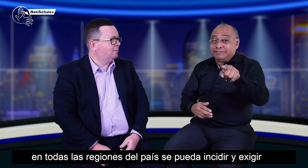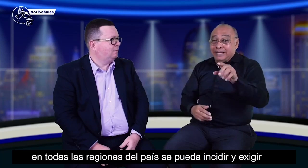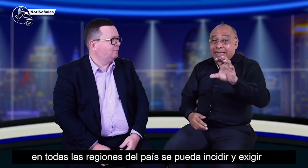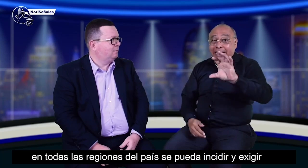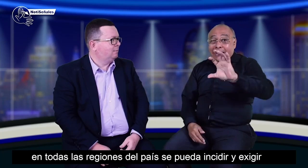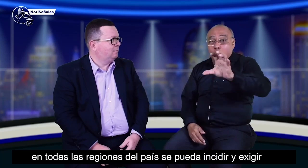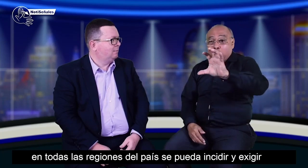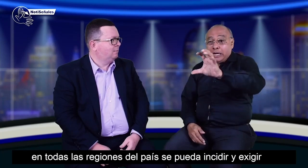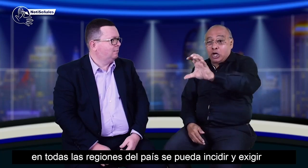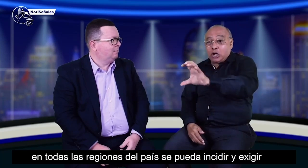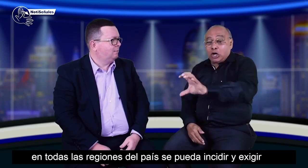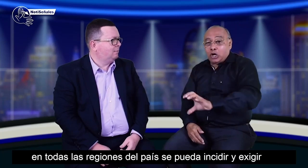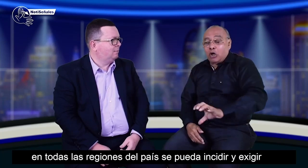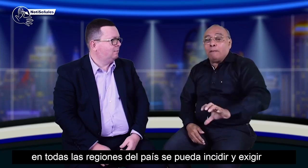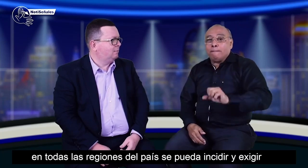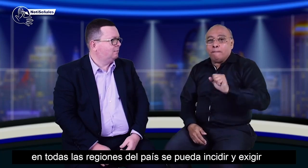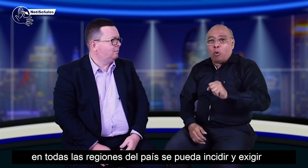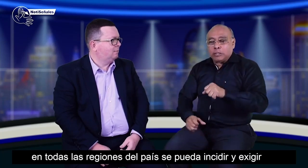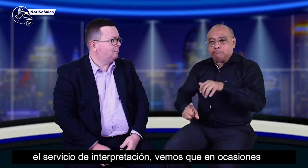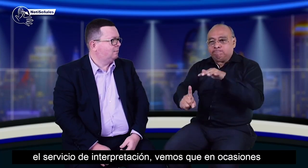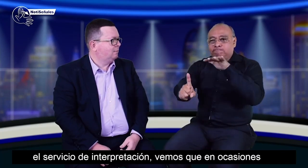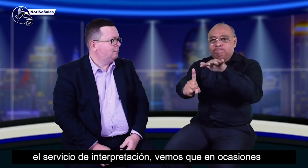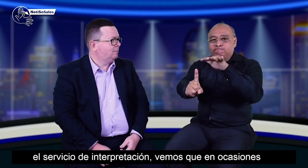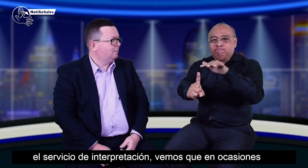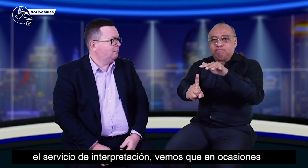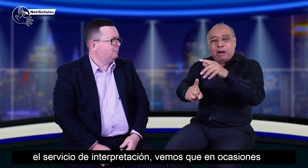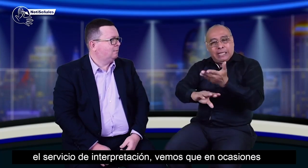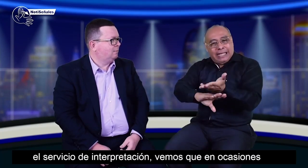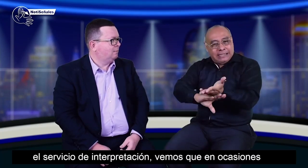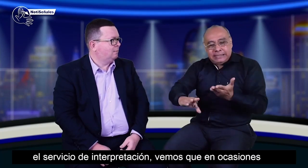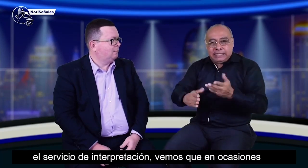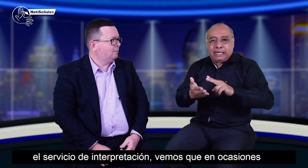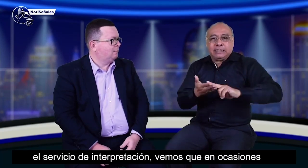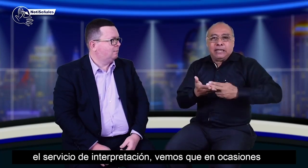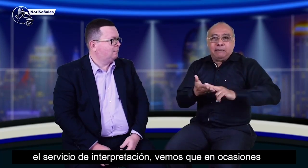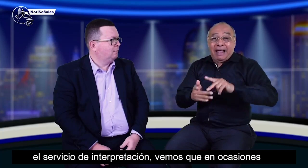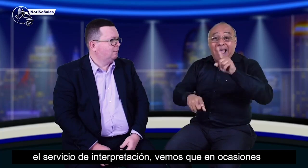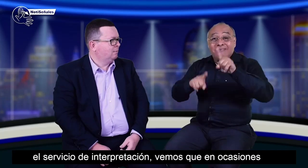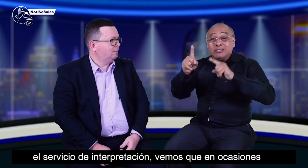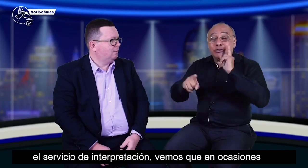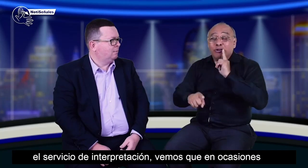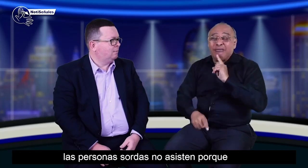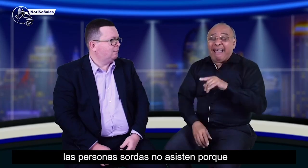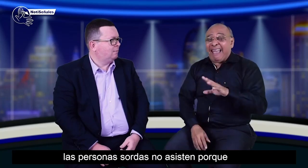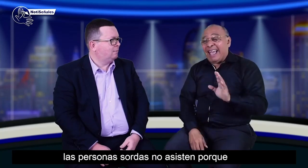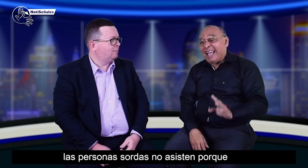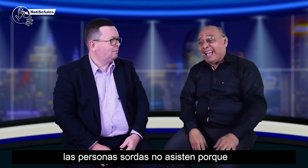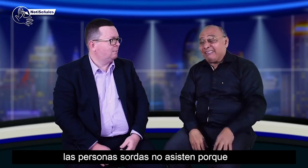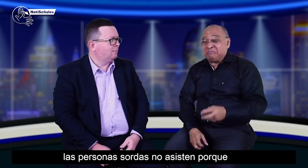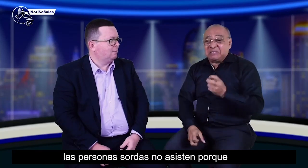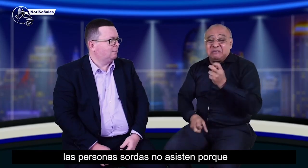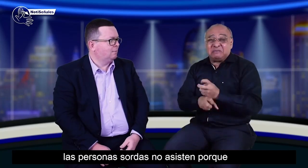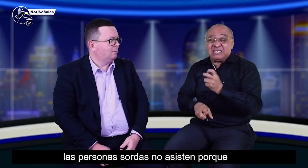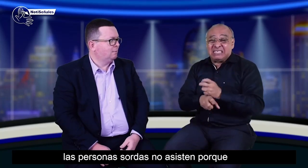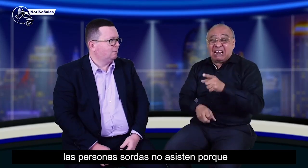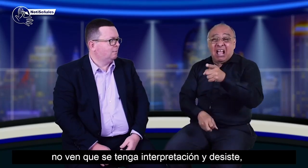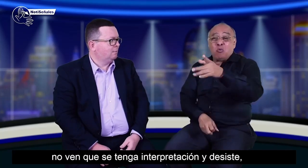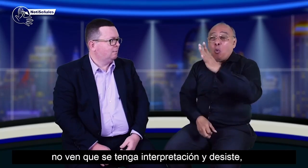se pueda incidir y exigir el servicio de interpretación. Vemos que en ocasiones las personas sordas no asisten porque